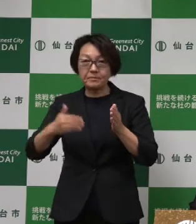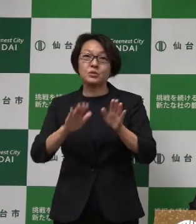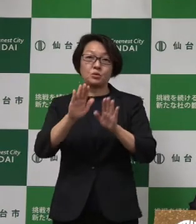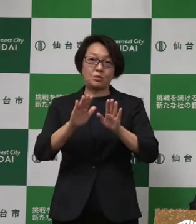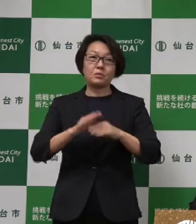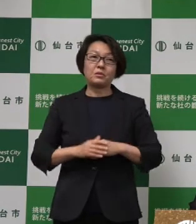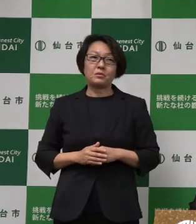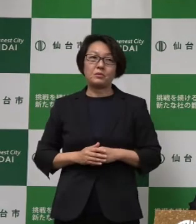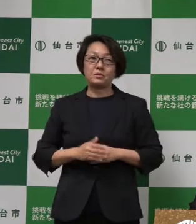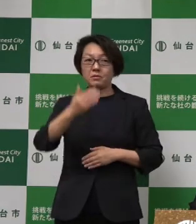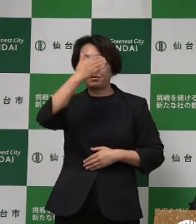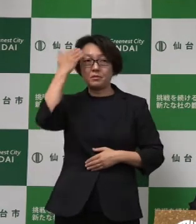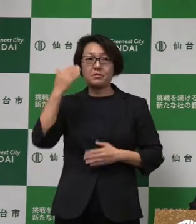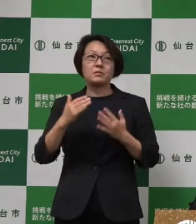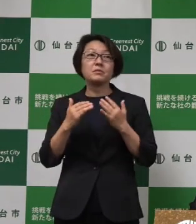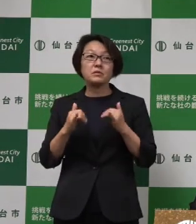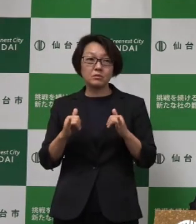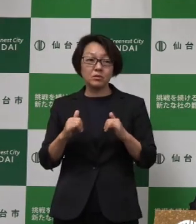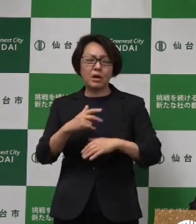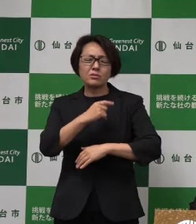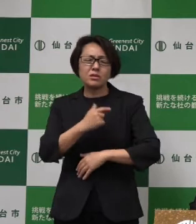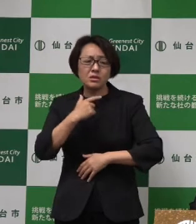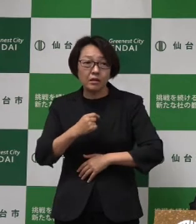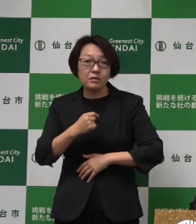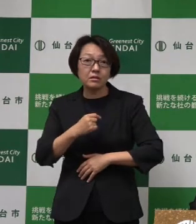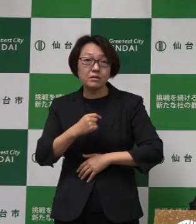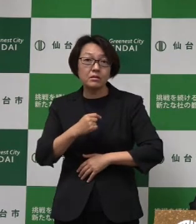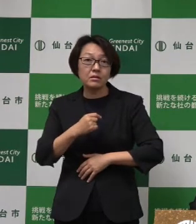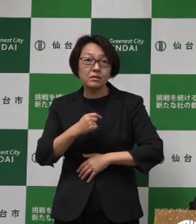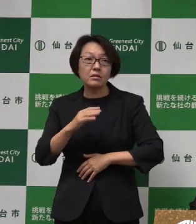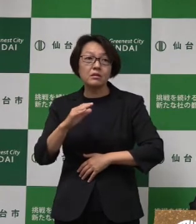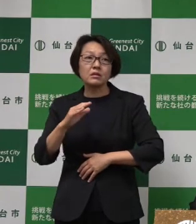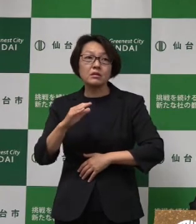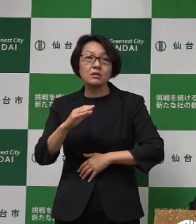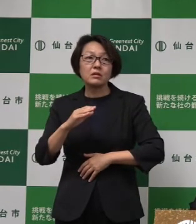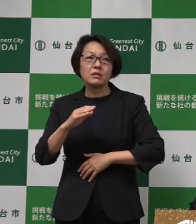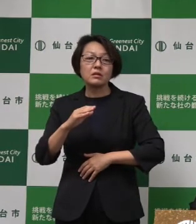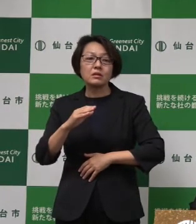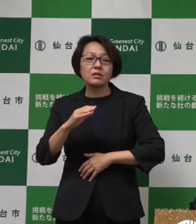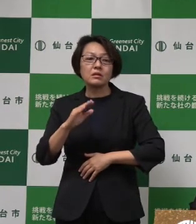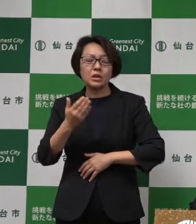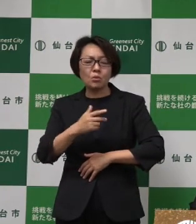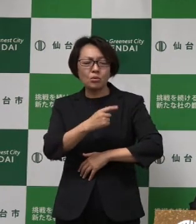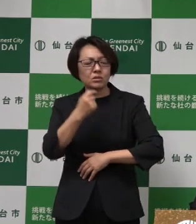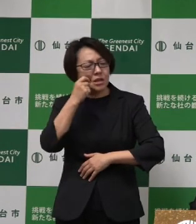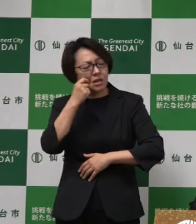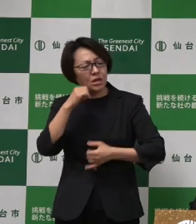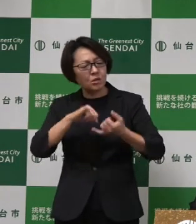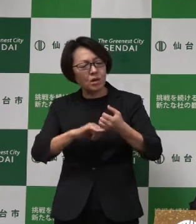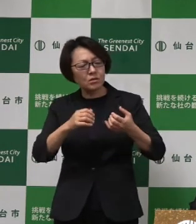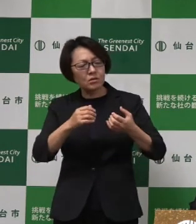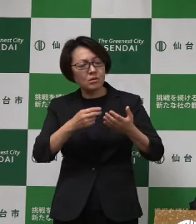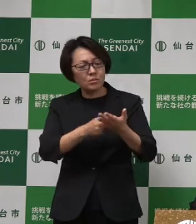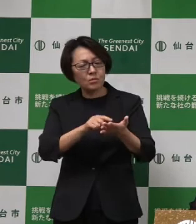はその若者が打ちたくても打とうとしていないのか、それとも打ちたくても打てない状況なのか